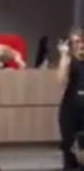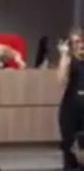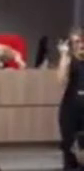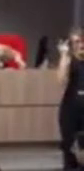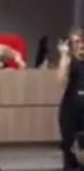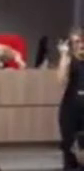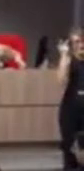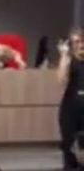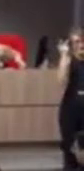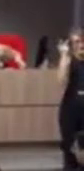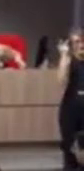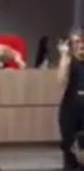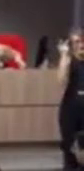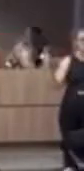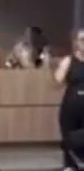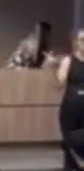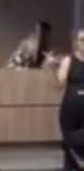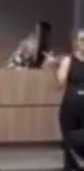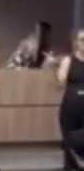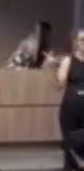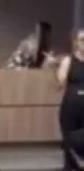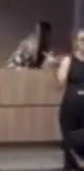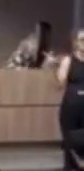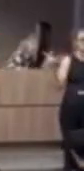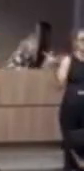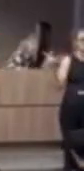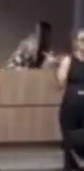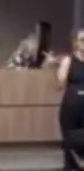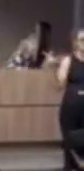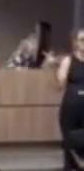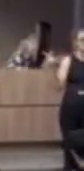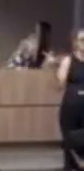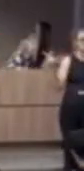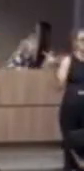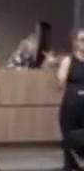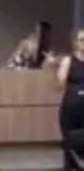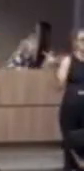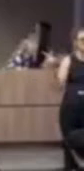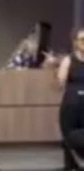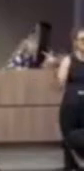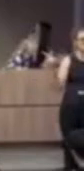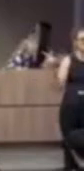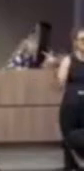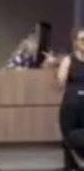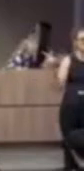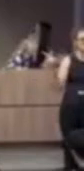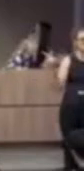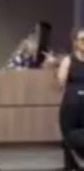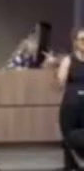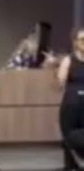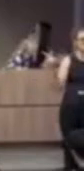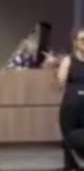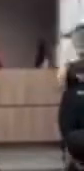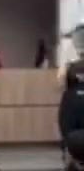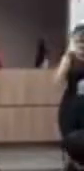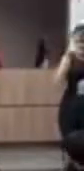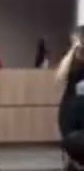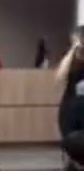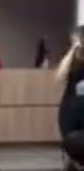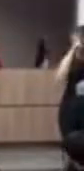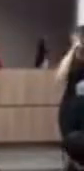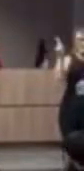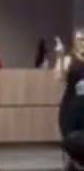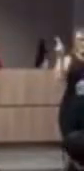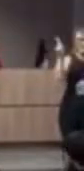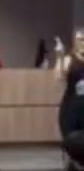bem de vários de nós que estamos aqui, né, Daniel, Adélia, a própria Thaís e a Thay, a gente lembra que nos hospitais psiquiátricos de Sorocaba,